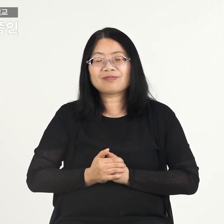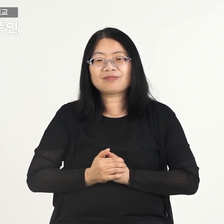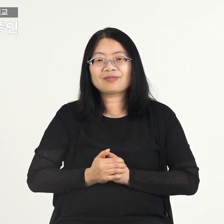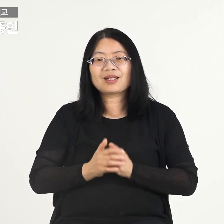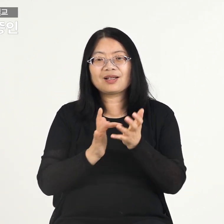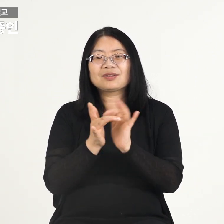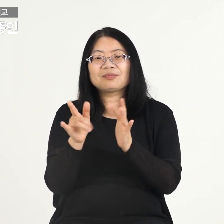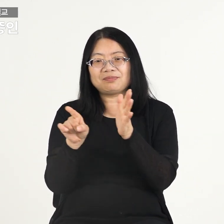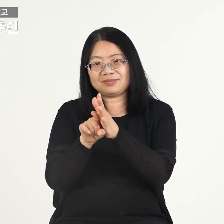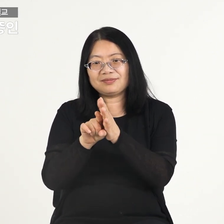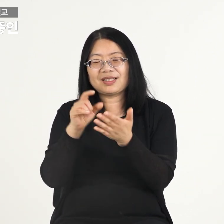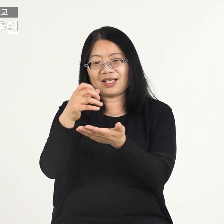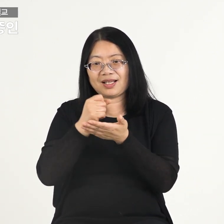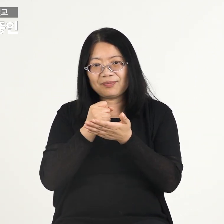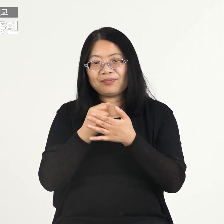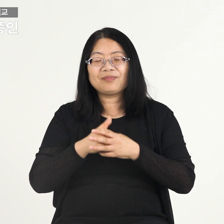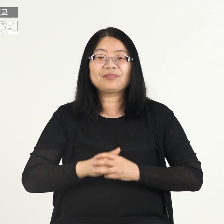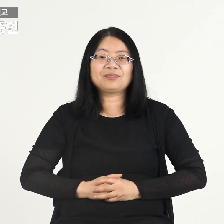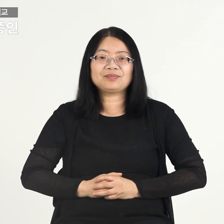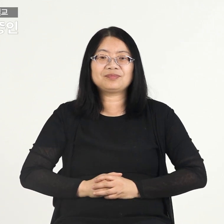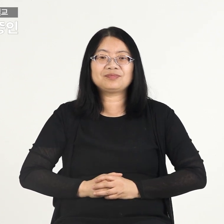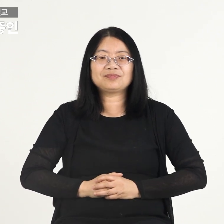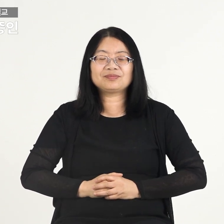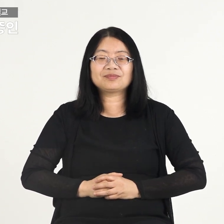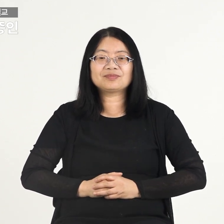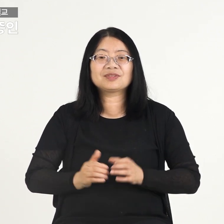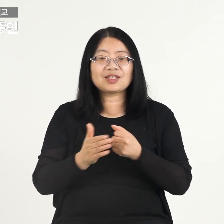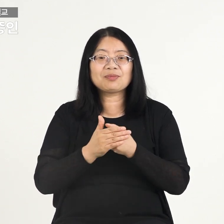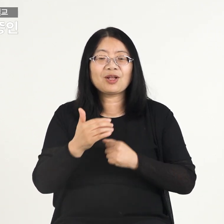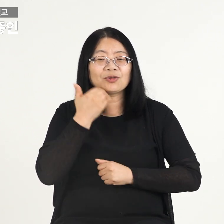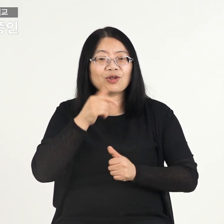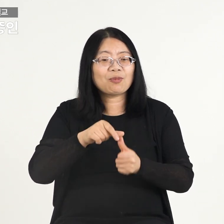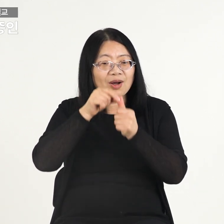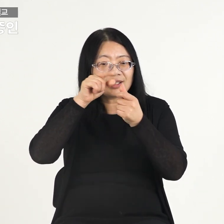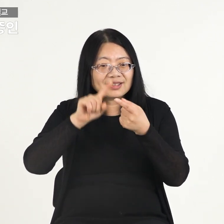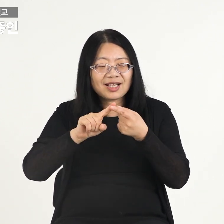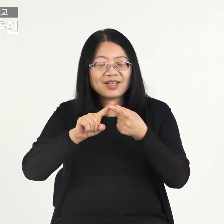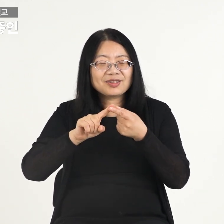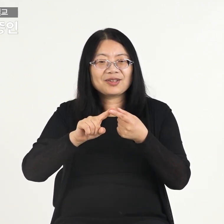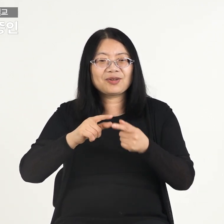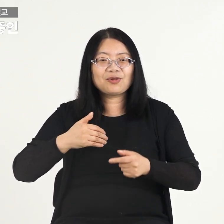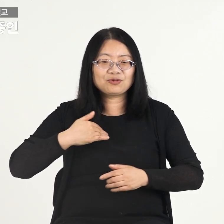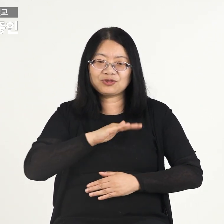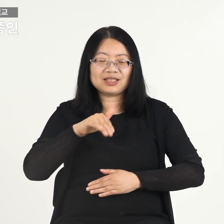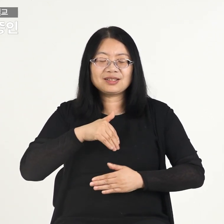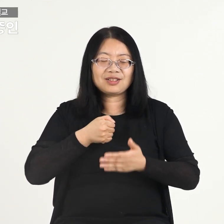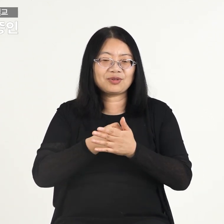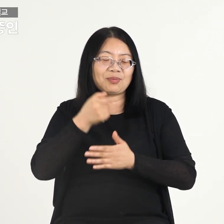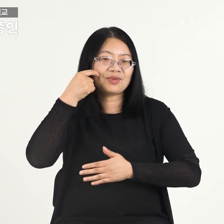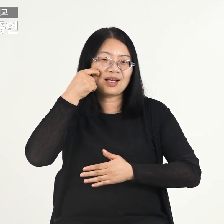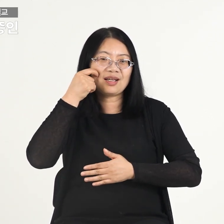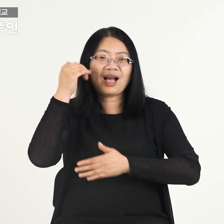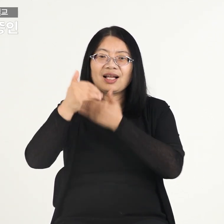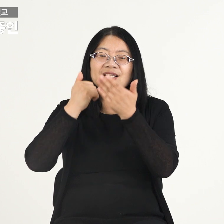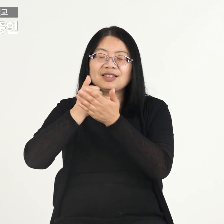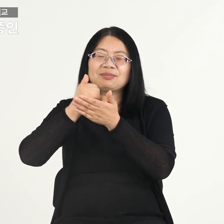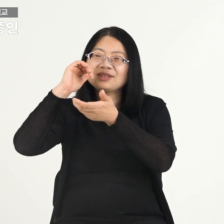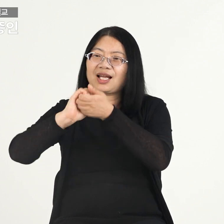신앙을 갖게 된 겁니다. 모르는 거예요? 여러분, 하나님을 제한하지 마세요.